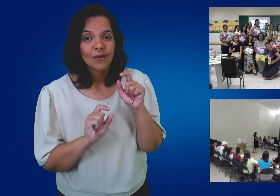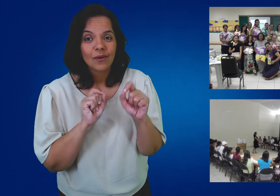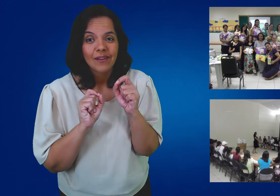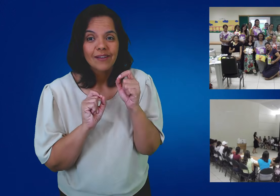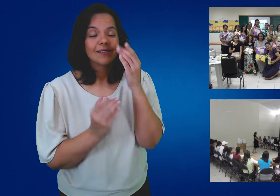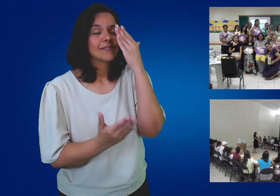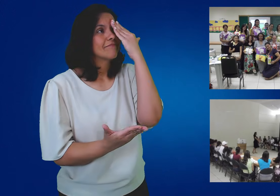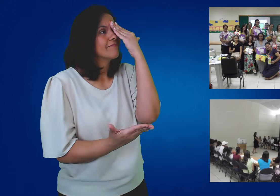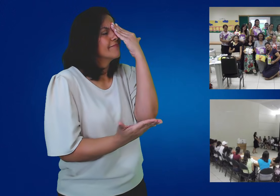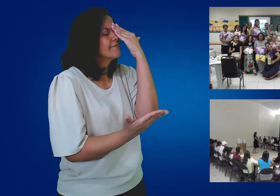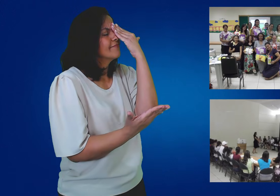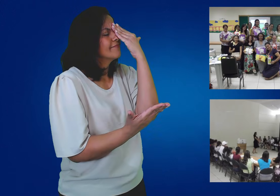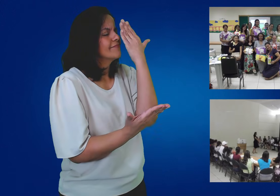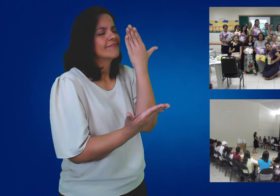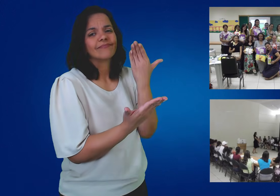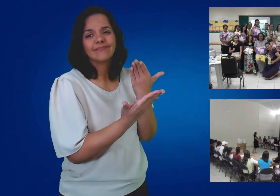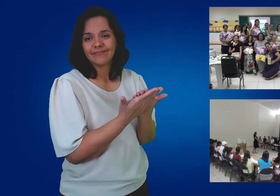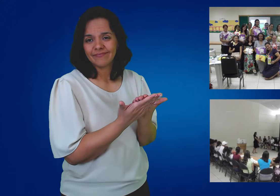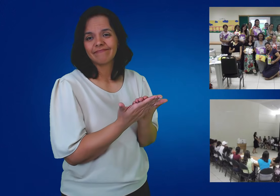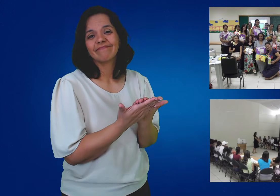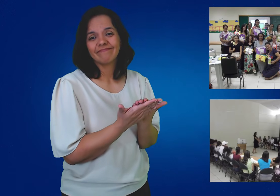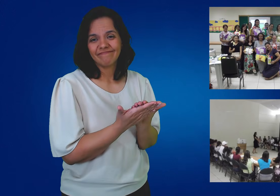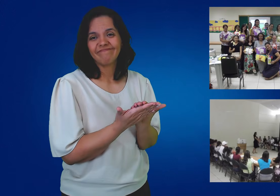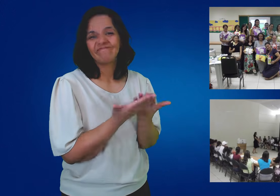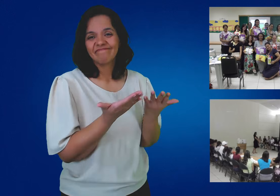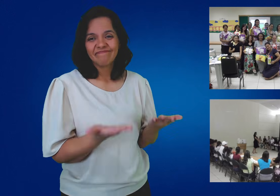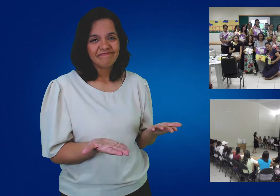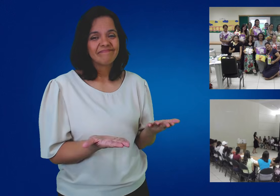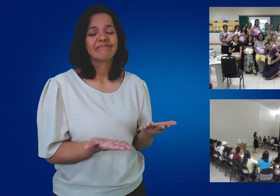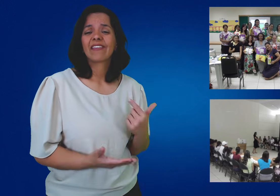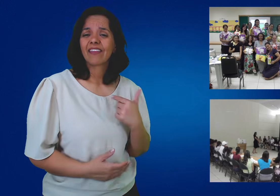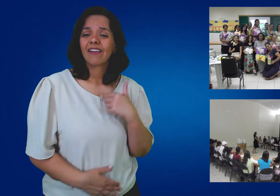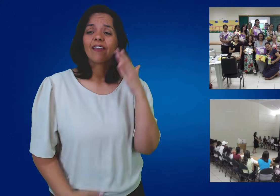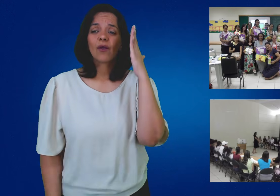conseguir exercer esse chamado. Mas eu confiava em Deus.